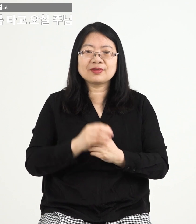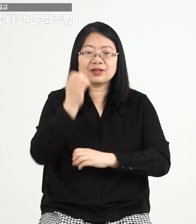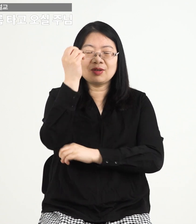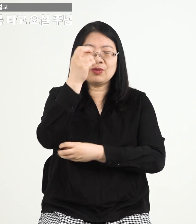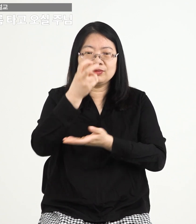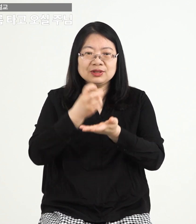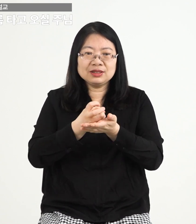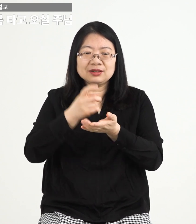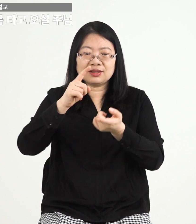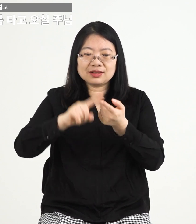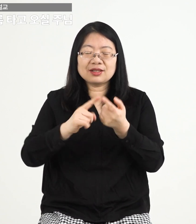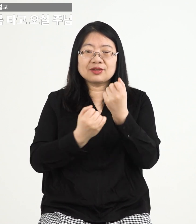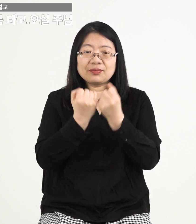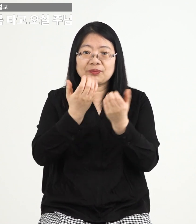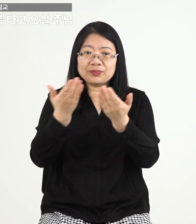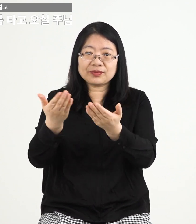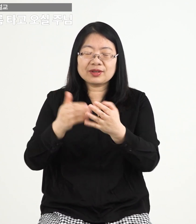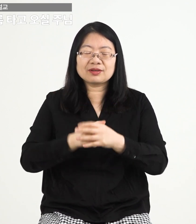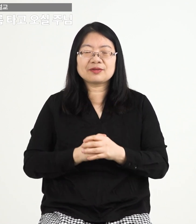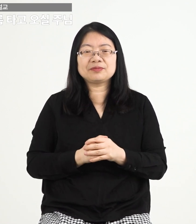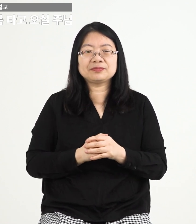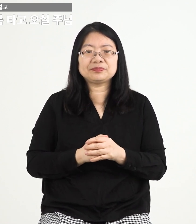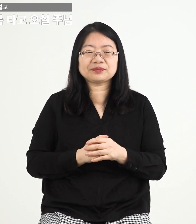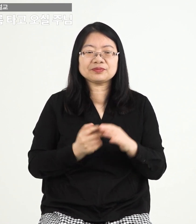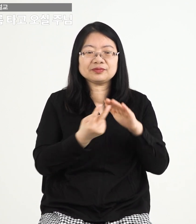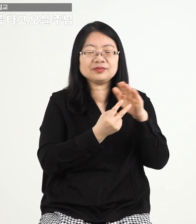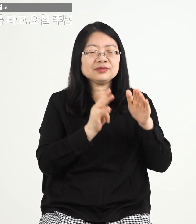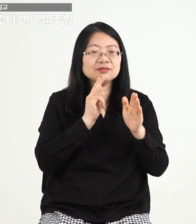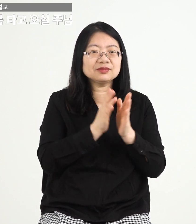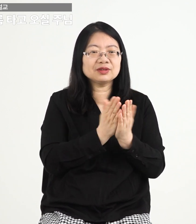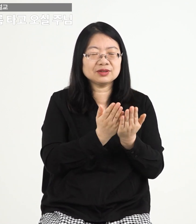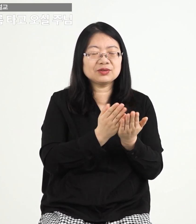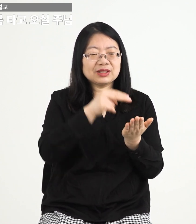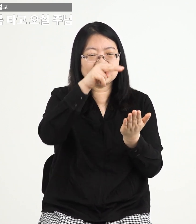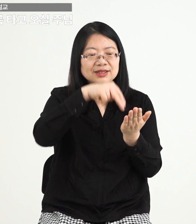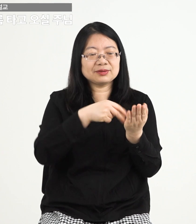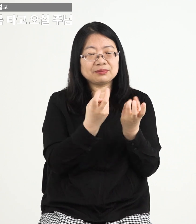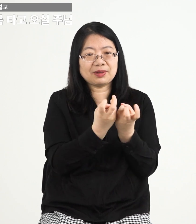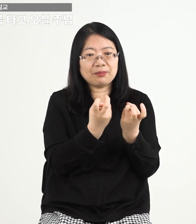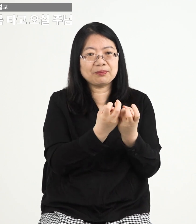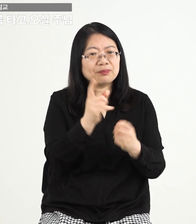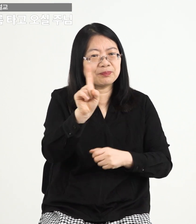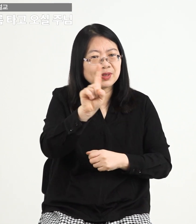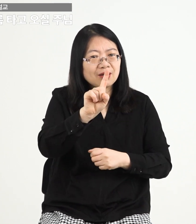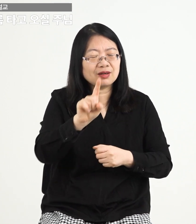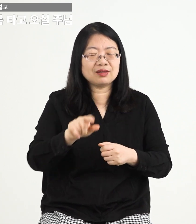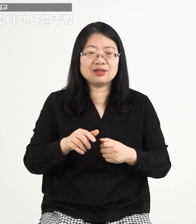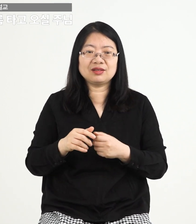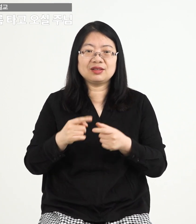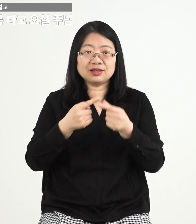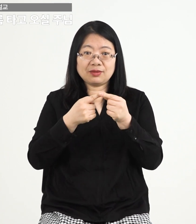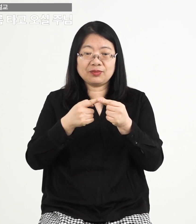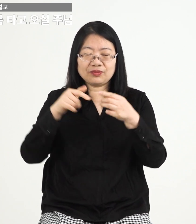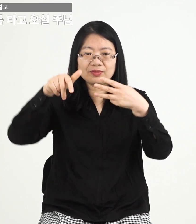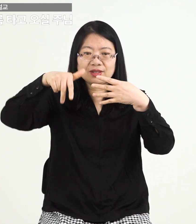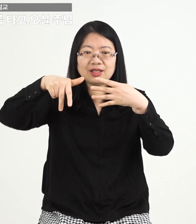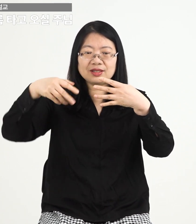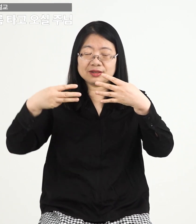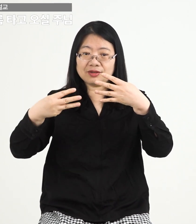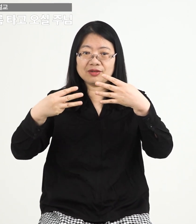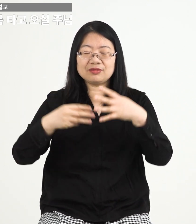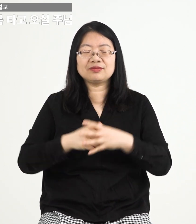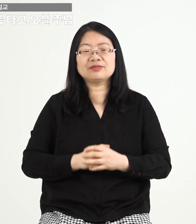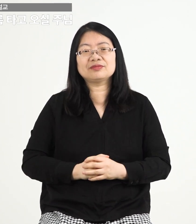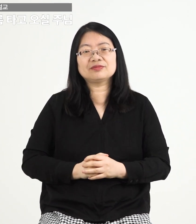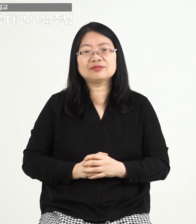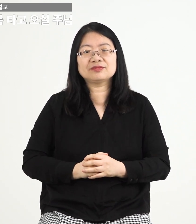좀 말씀을 드리겠습니다. 계시록을 접근하는 원칙. 첫 번째 4절을 좀 보십시다. 4절.